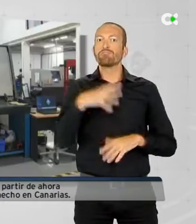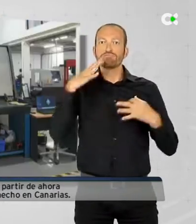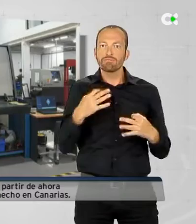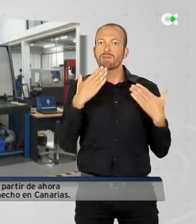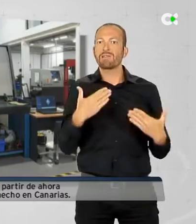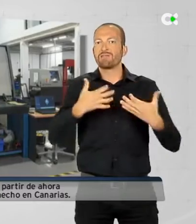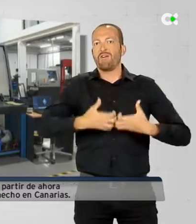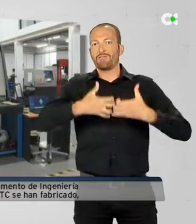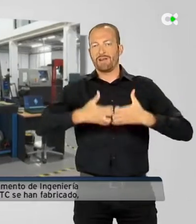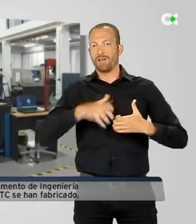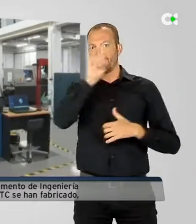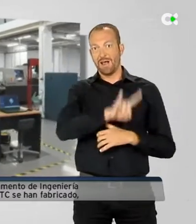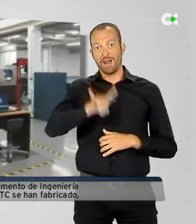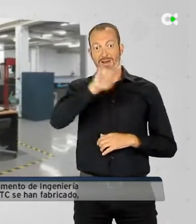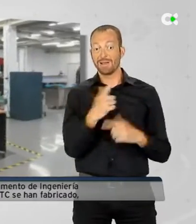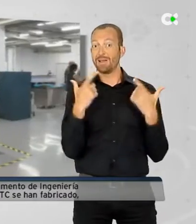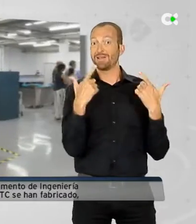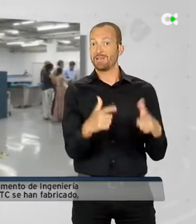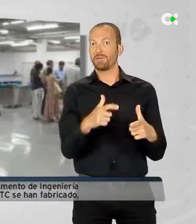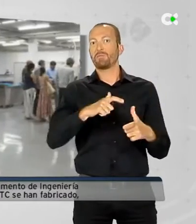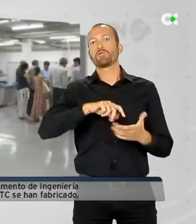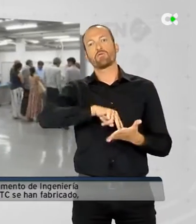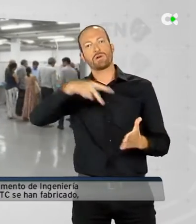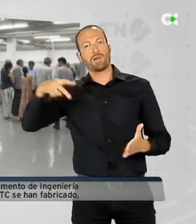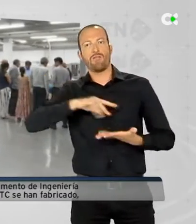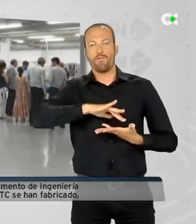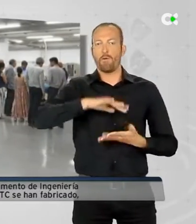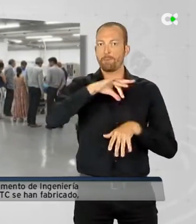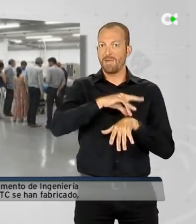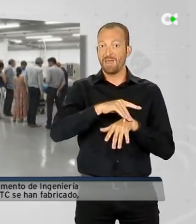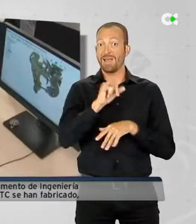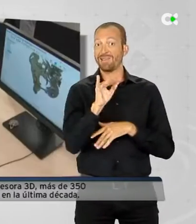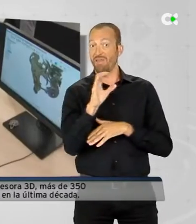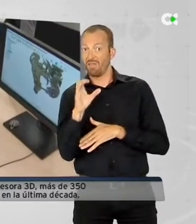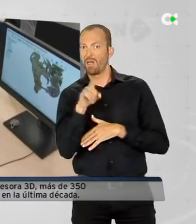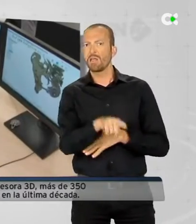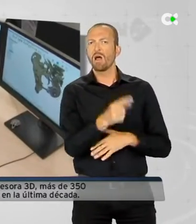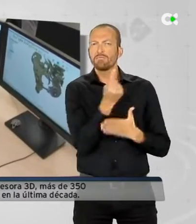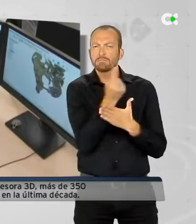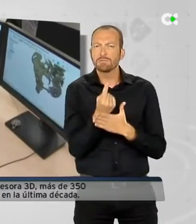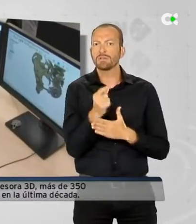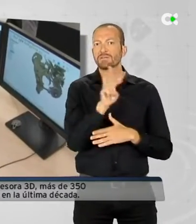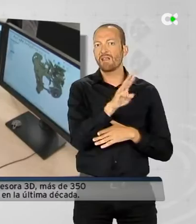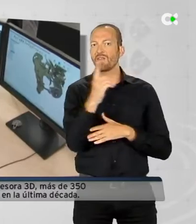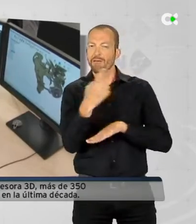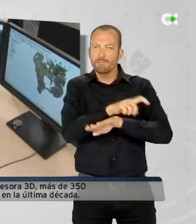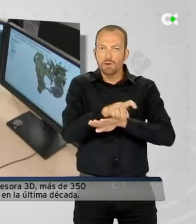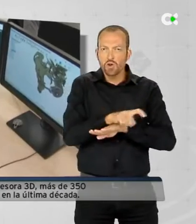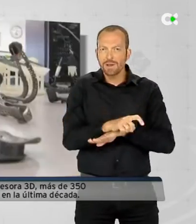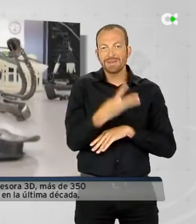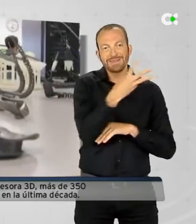Canarias. En este departamento de ingeniería biomédica del ITC se han fabricado a medida en impresora 3D más